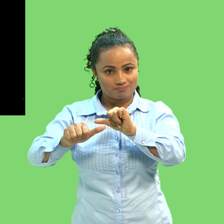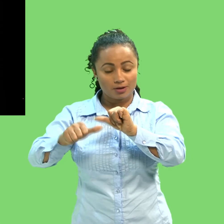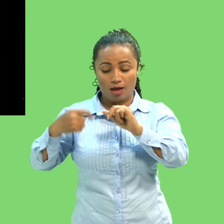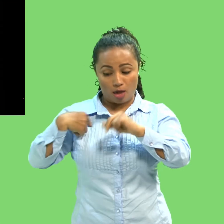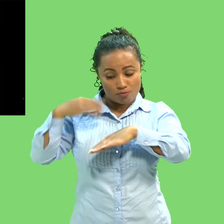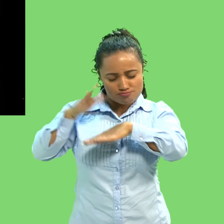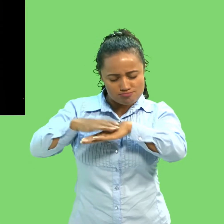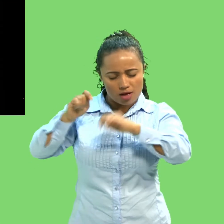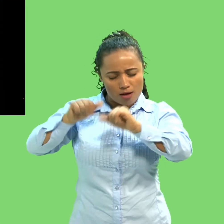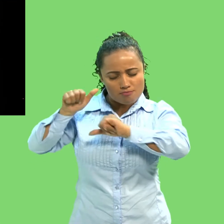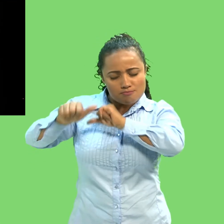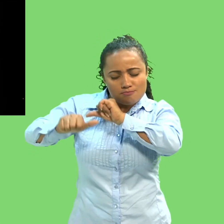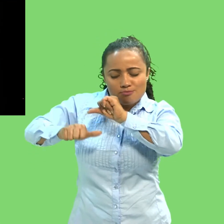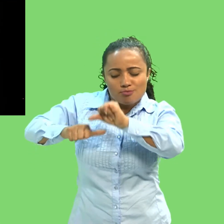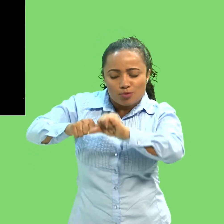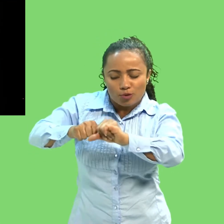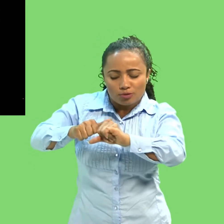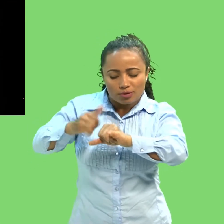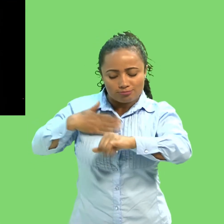a própria língua.